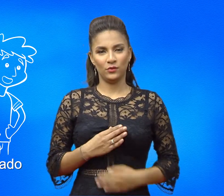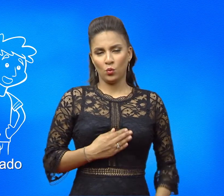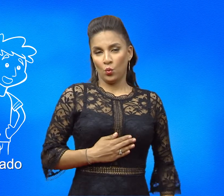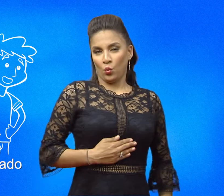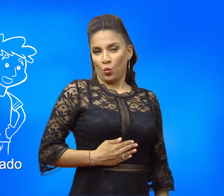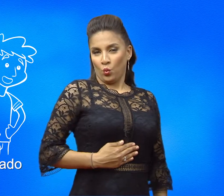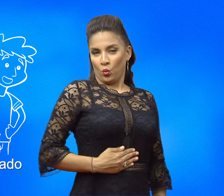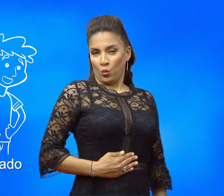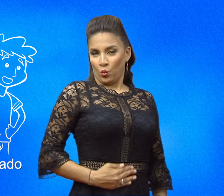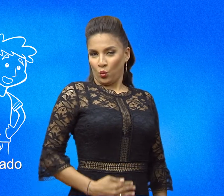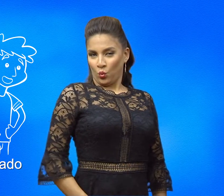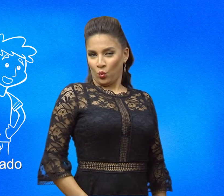delgado